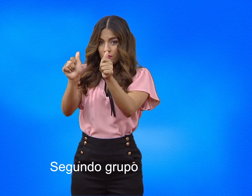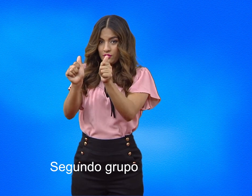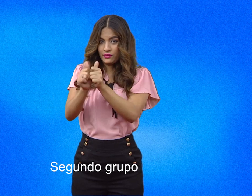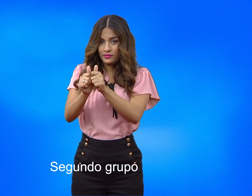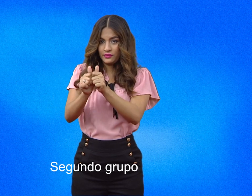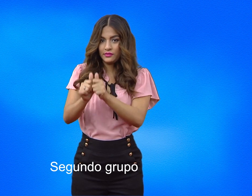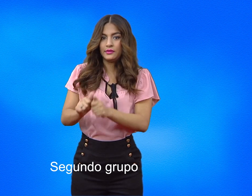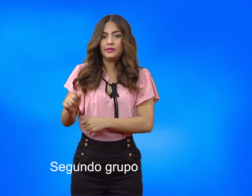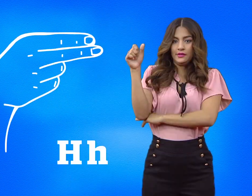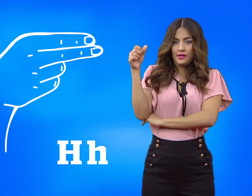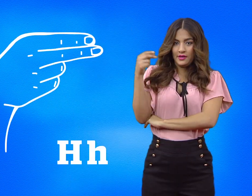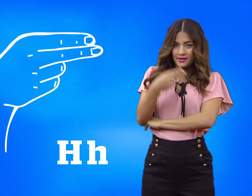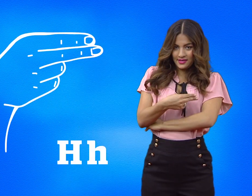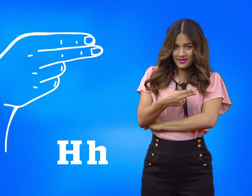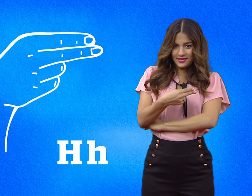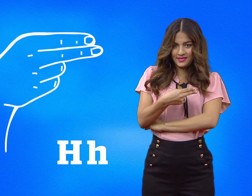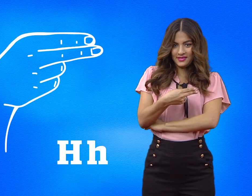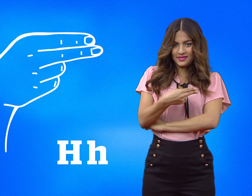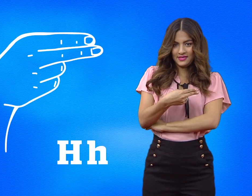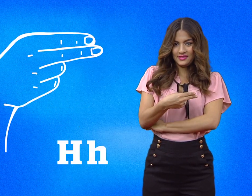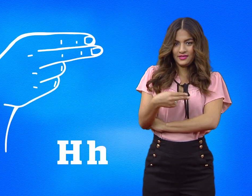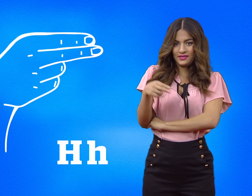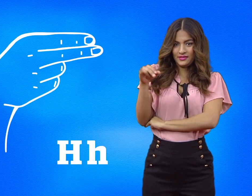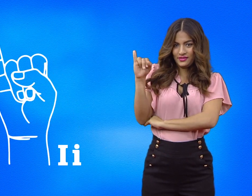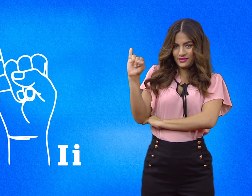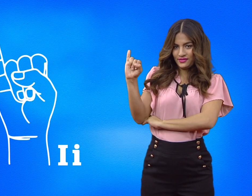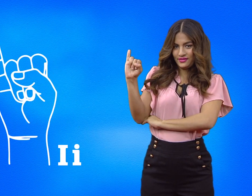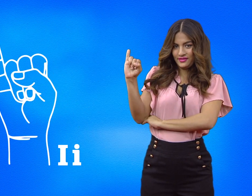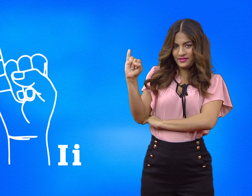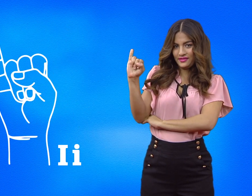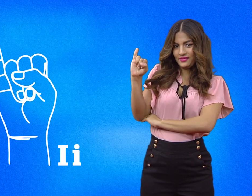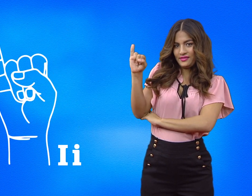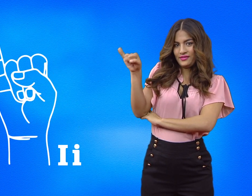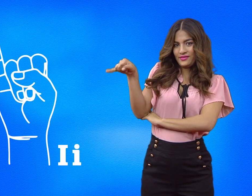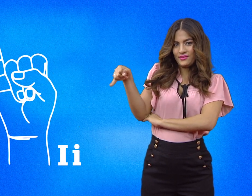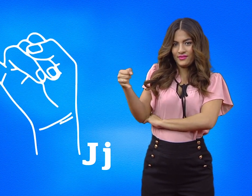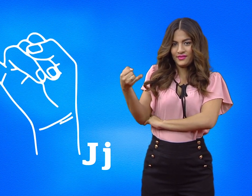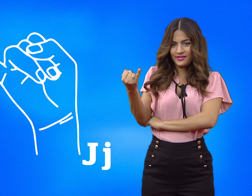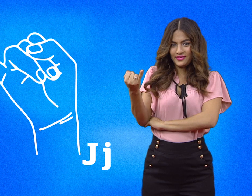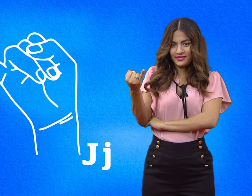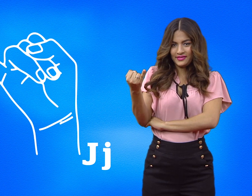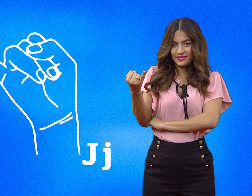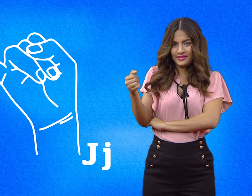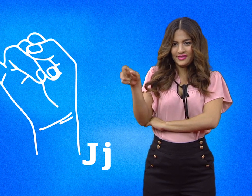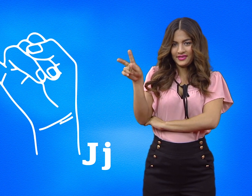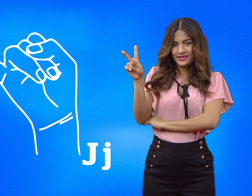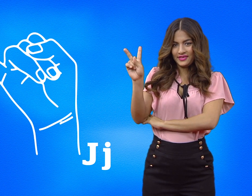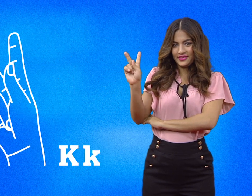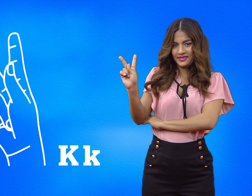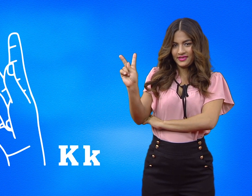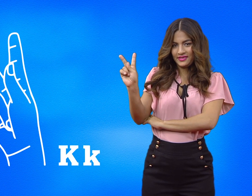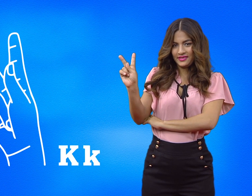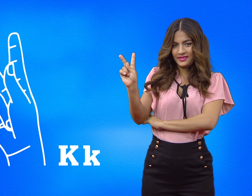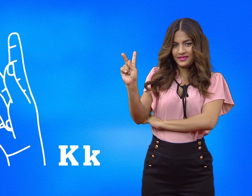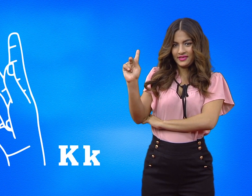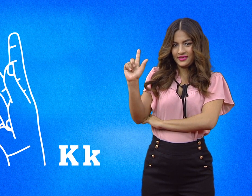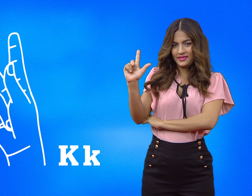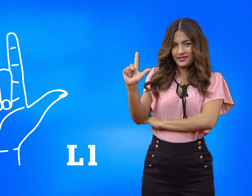grupo. H, I, J, K,